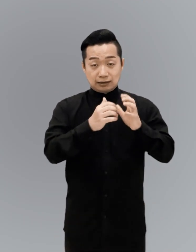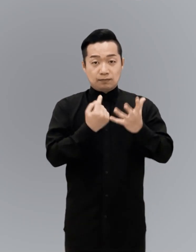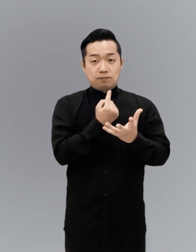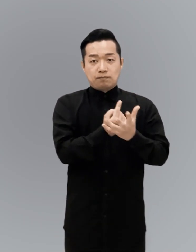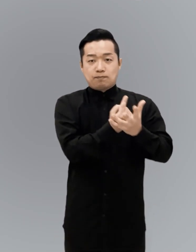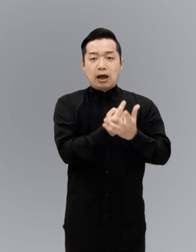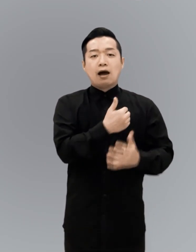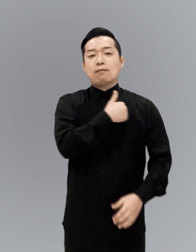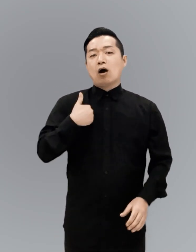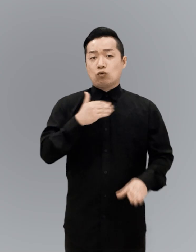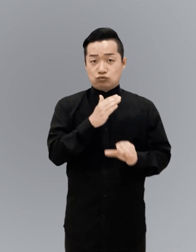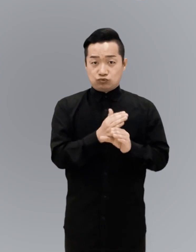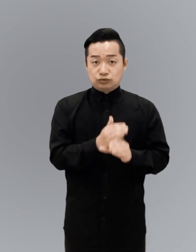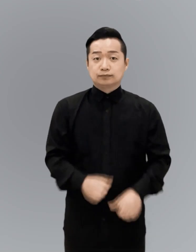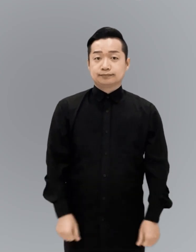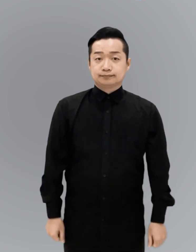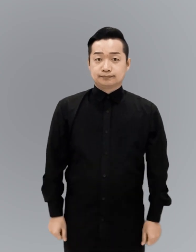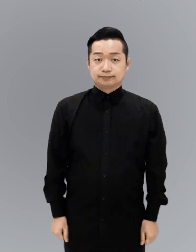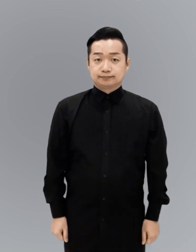문명세계에 만족해한다.